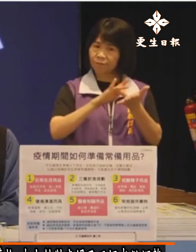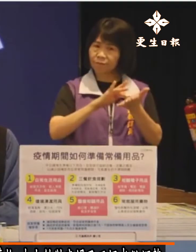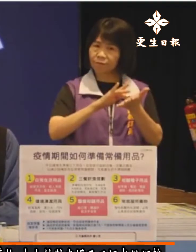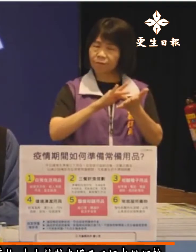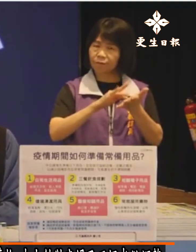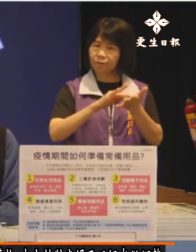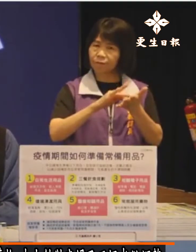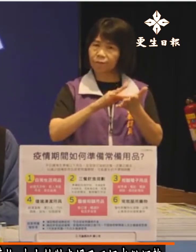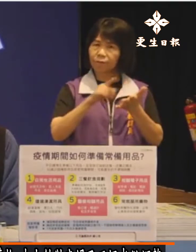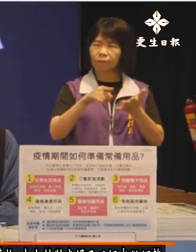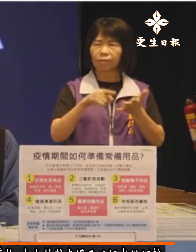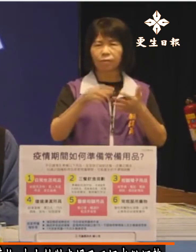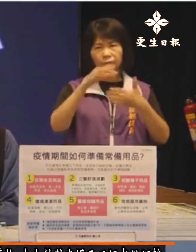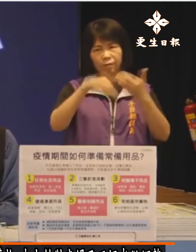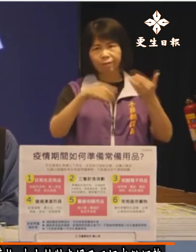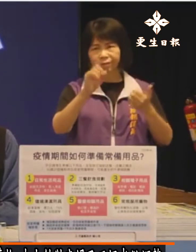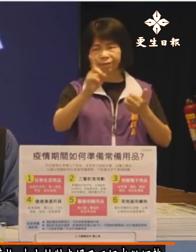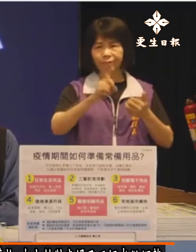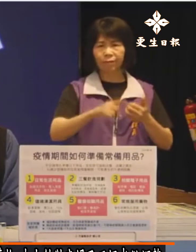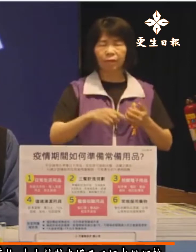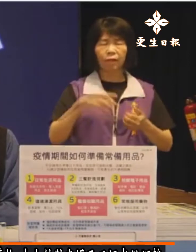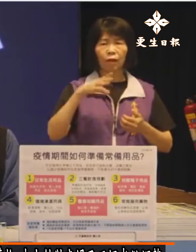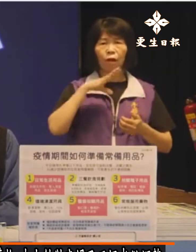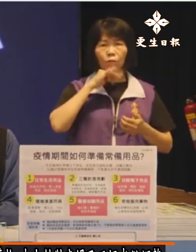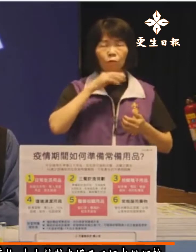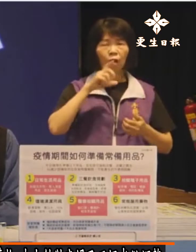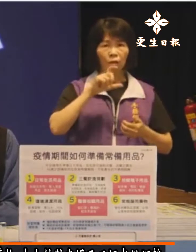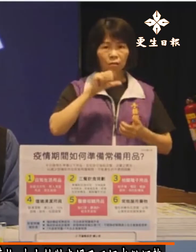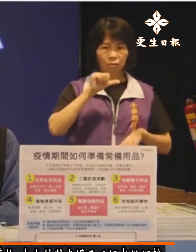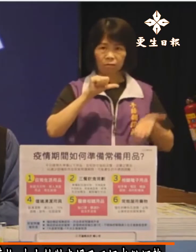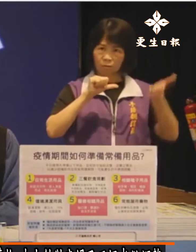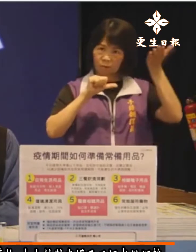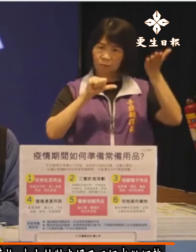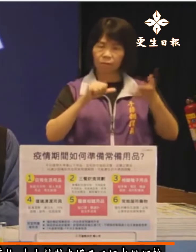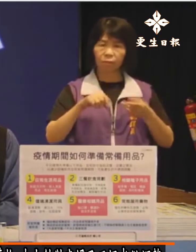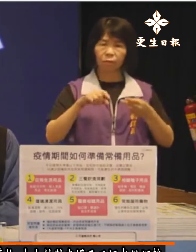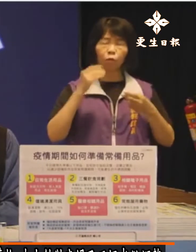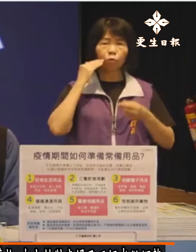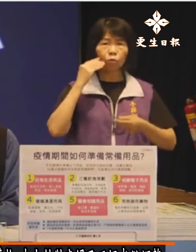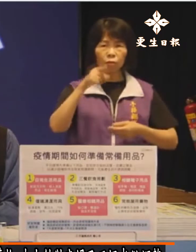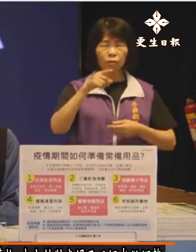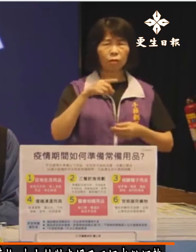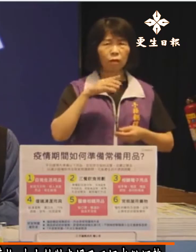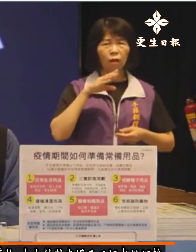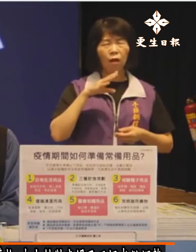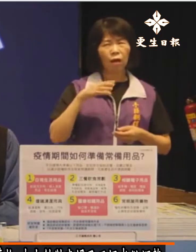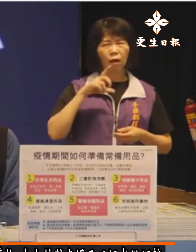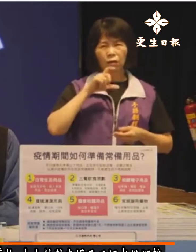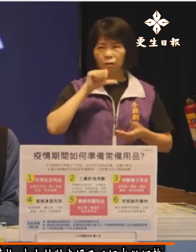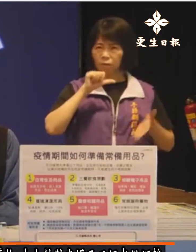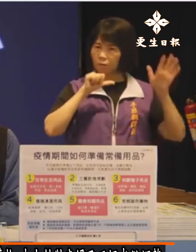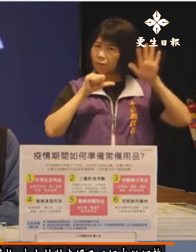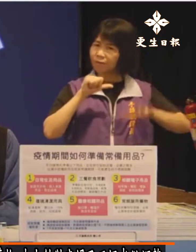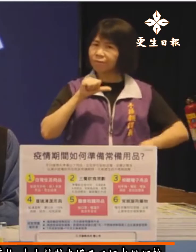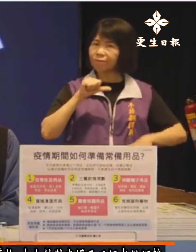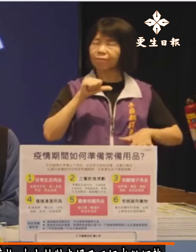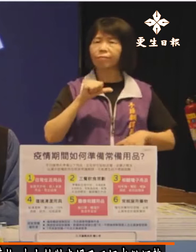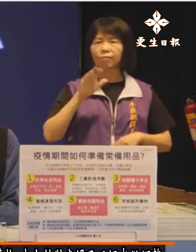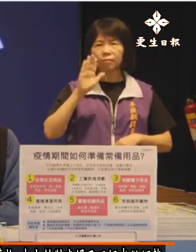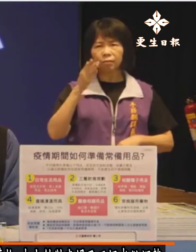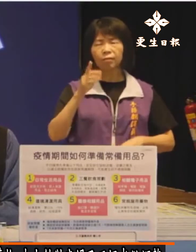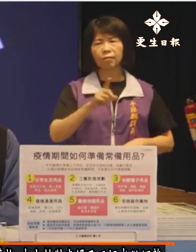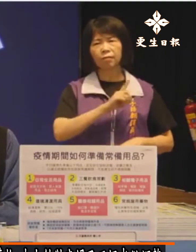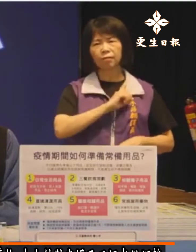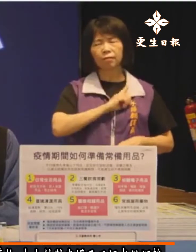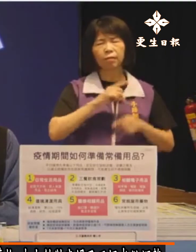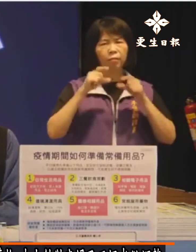年纪要到65岁以上，那如果你的年纪不满65岁以上，但是你本身有癌症、慢性肾病、糖